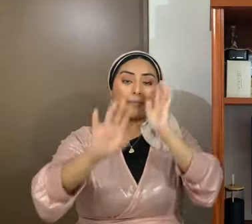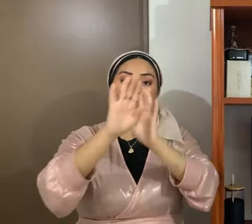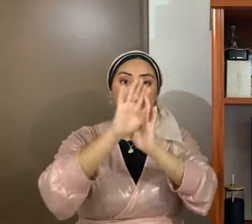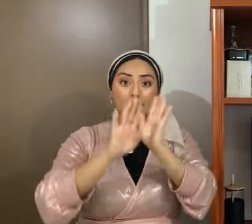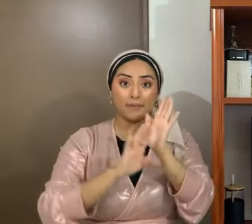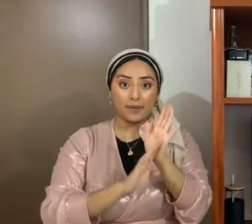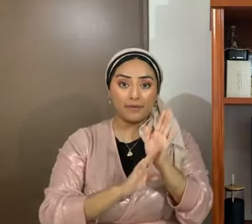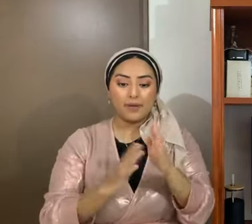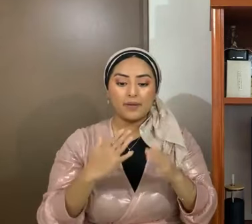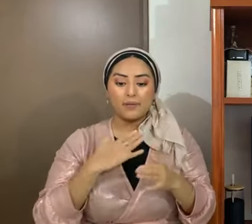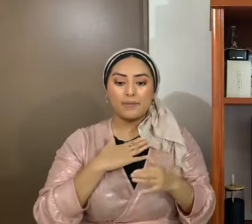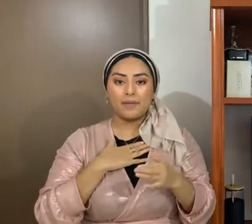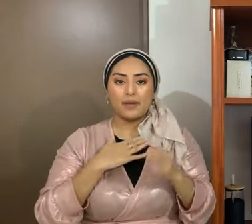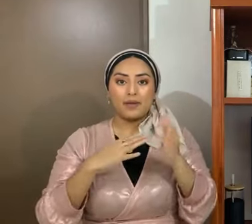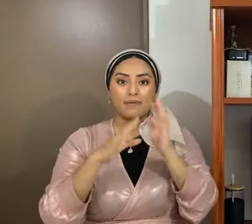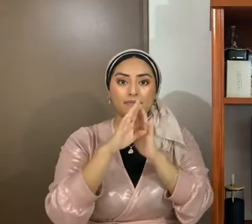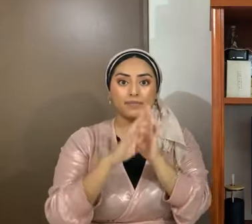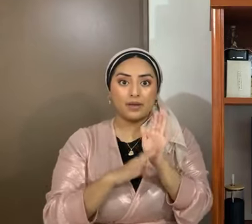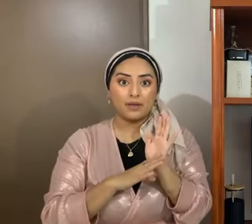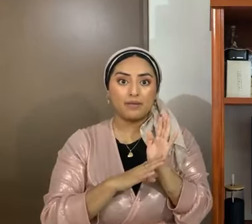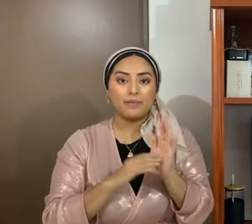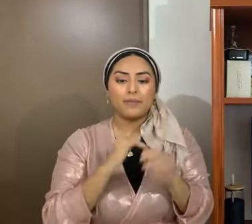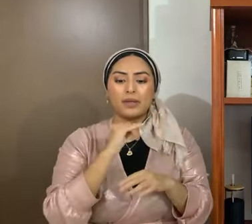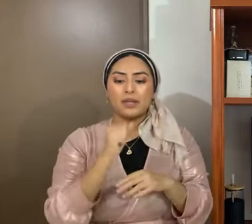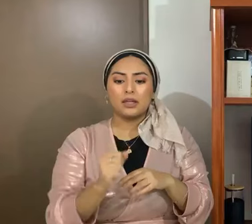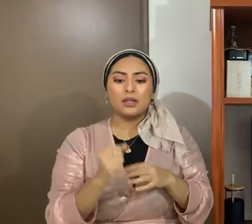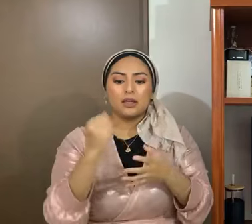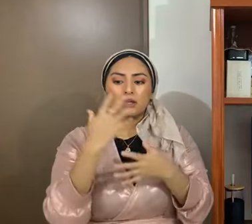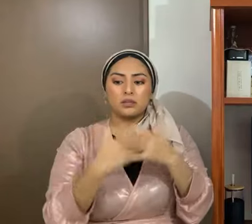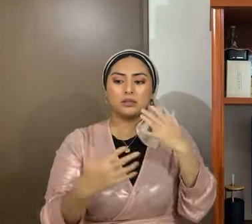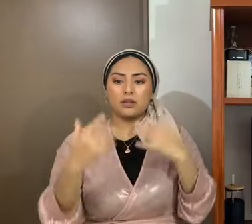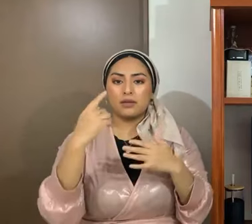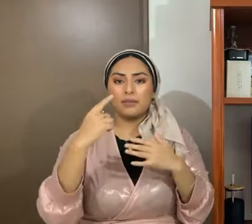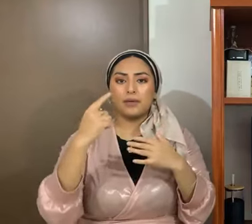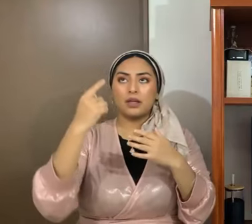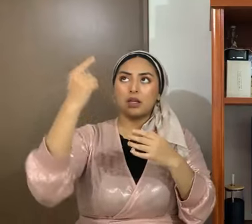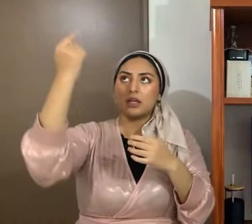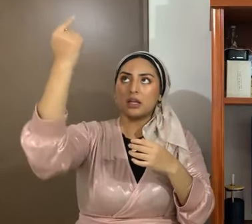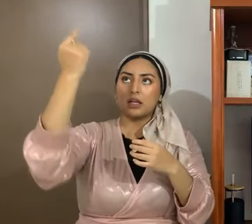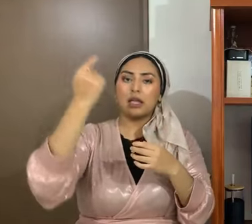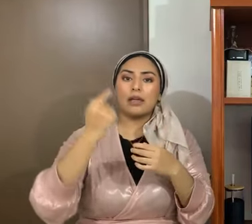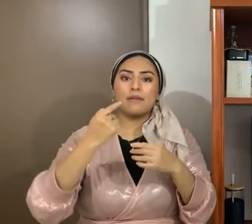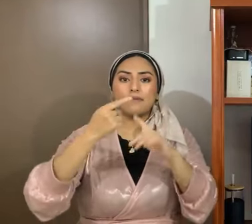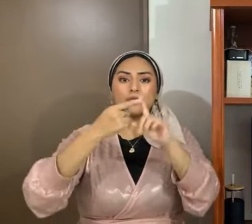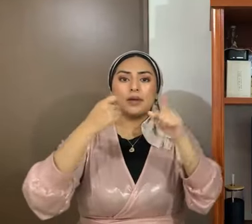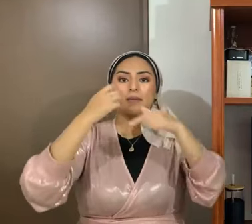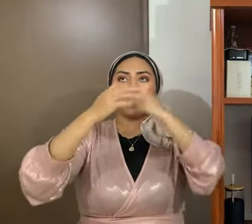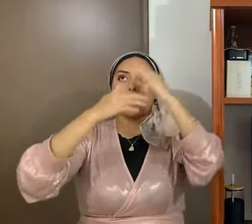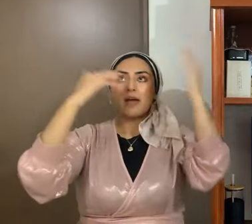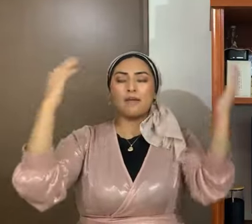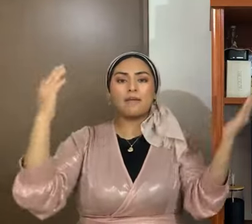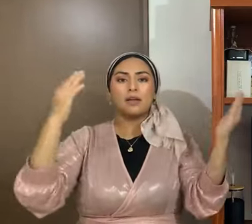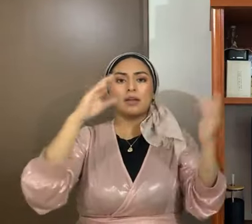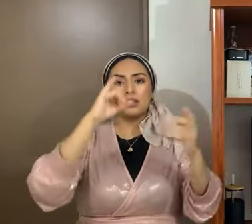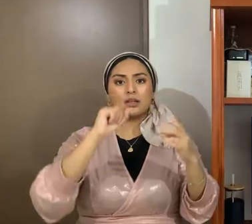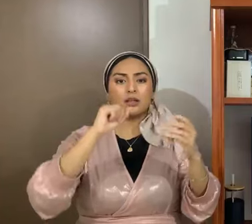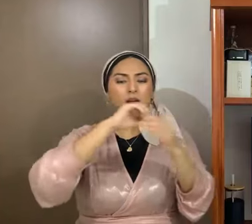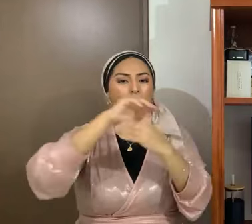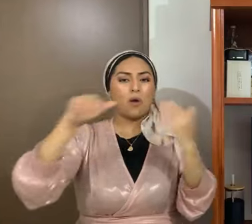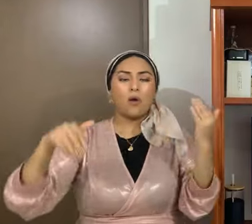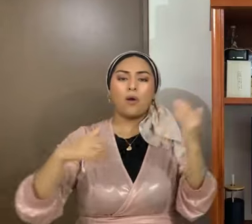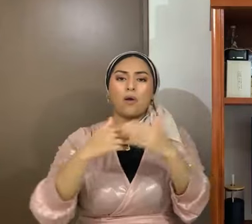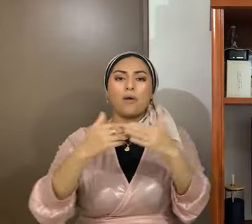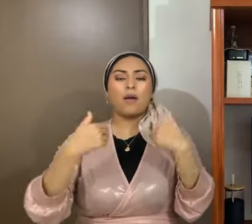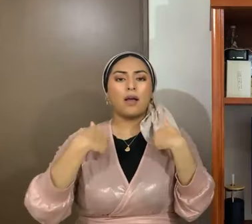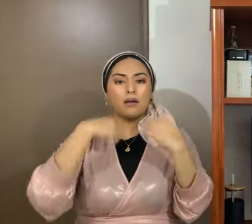Tu Biblia, la mía, es algo que descendió del cielo. Sí, todo eso, todo